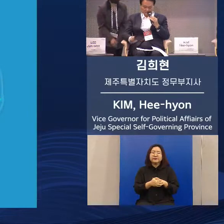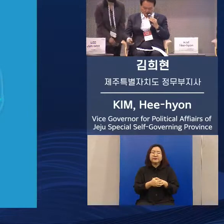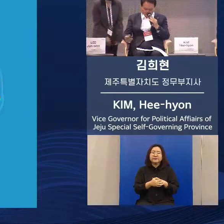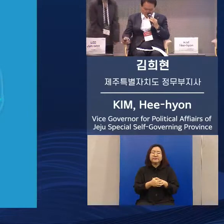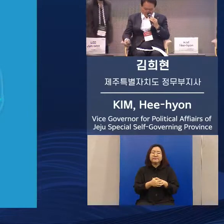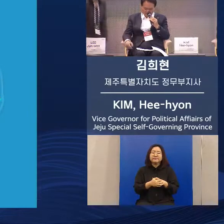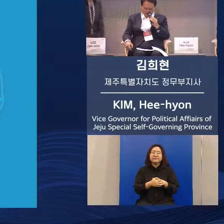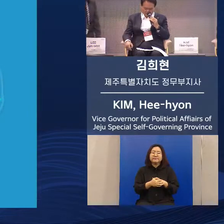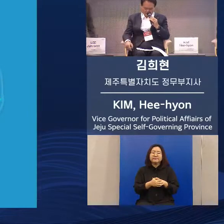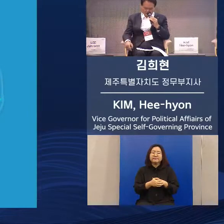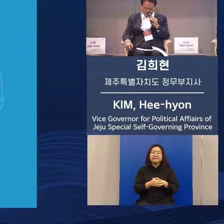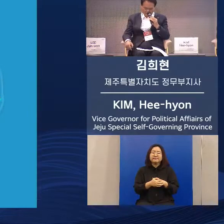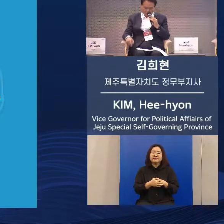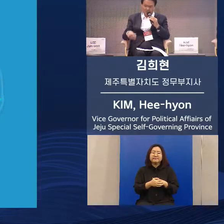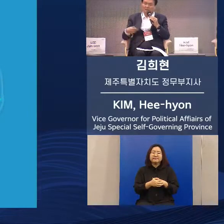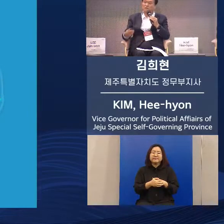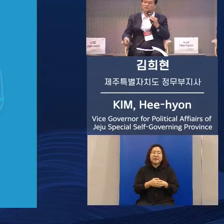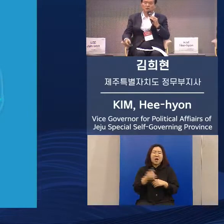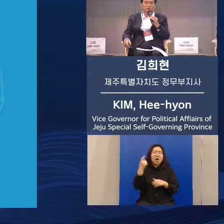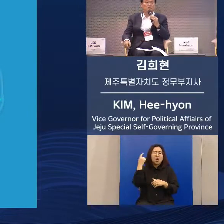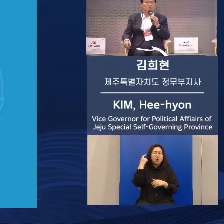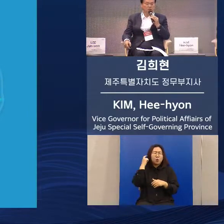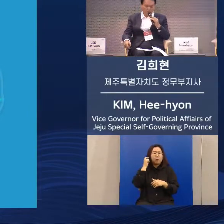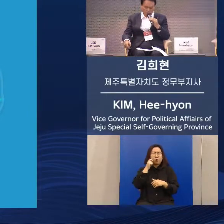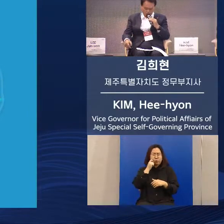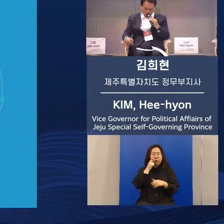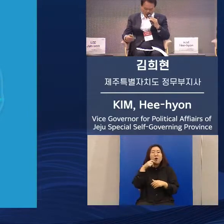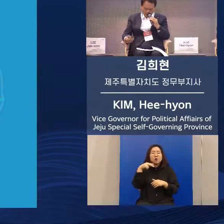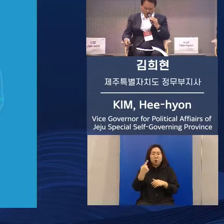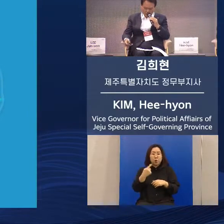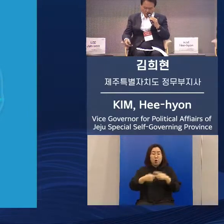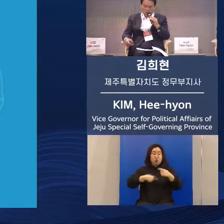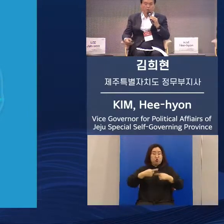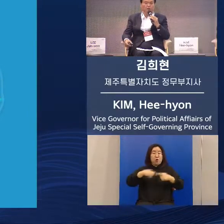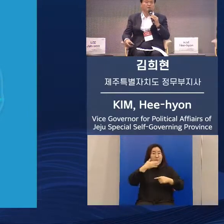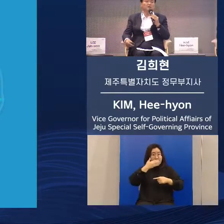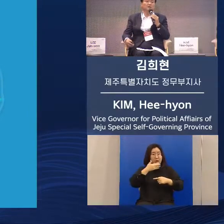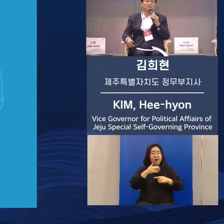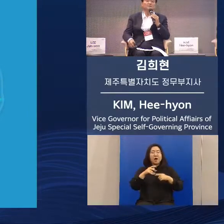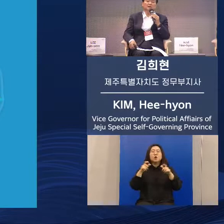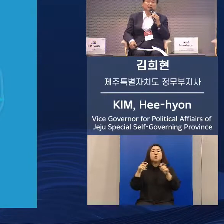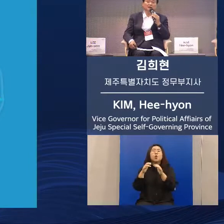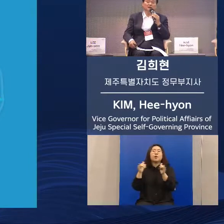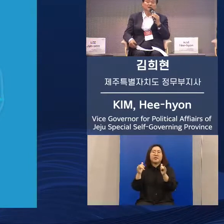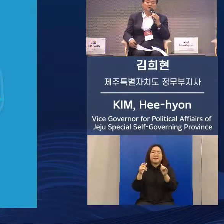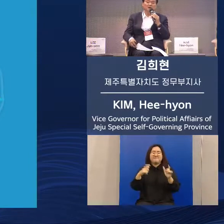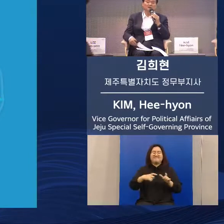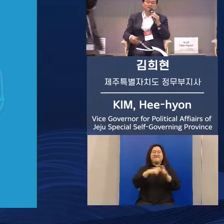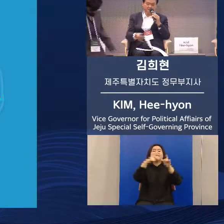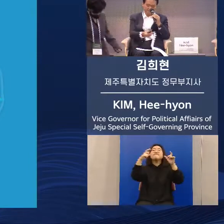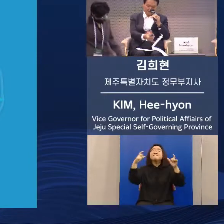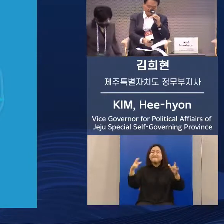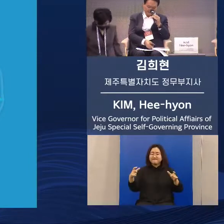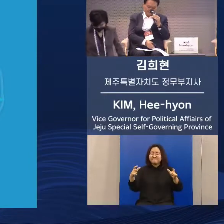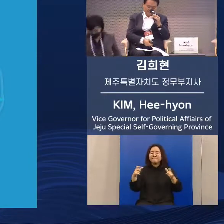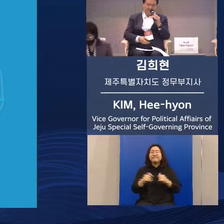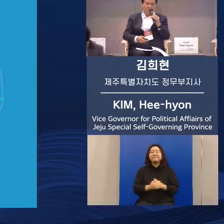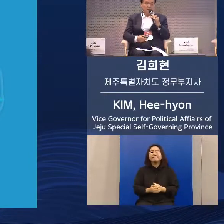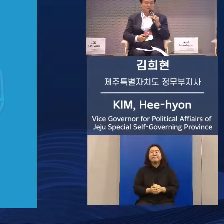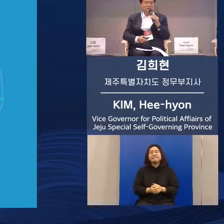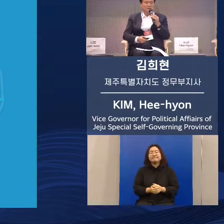안 됐습니다. 아직 안 했어요. 소리를 잘못 들어도 수어를 할 줄 아는 도민으로 이렇게 범위가